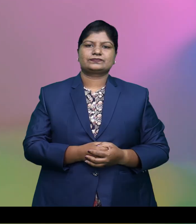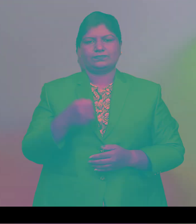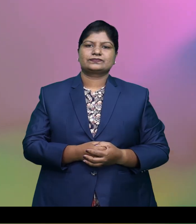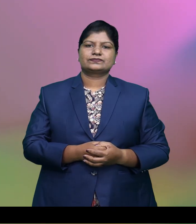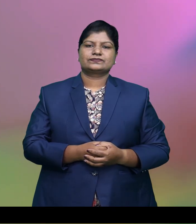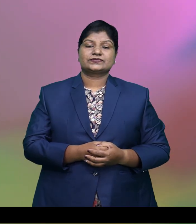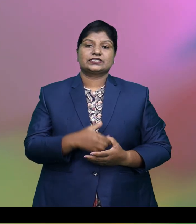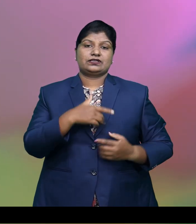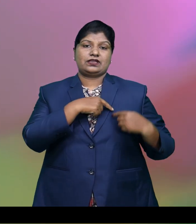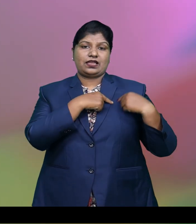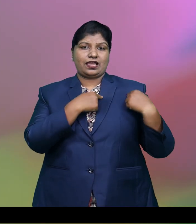హార్ట్ బీట్